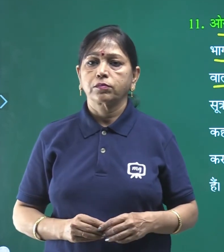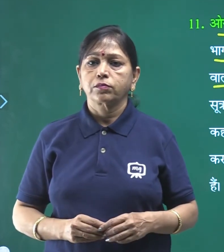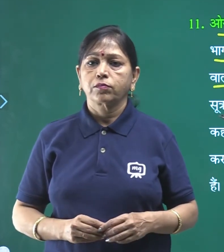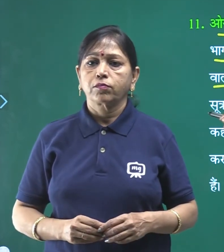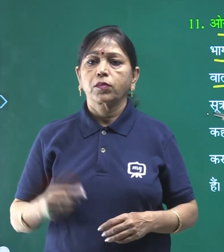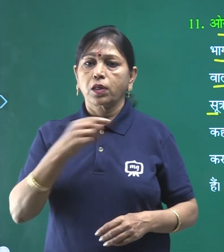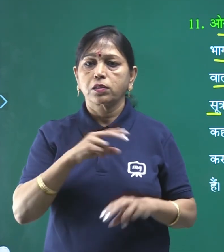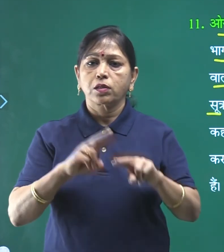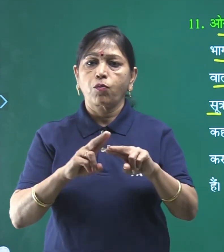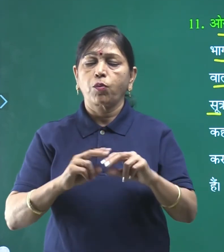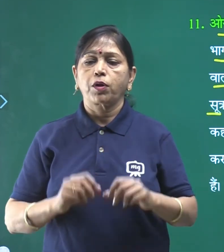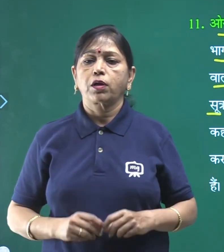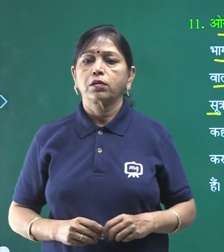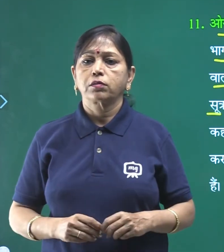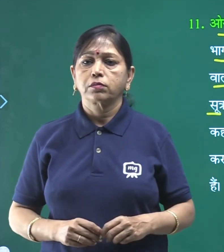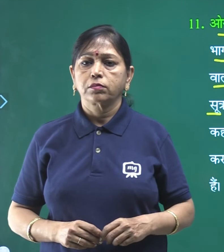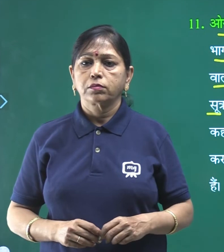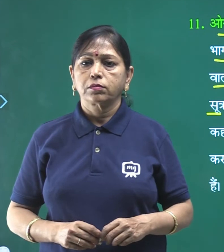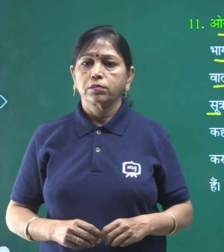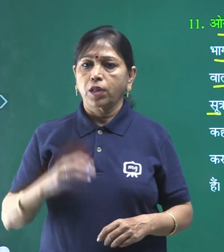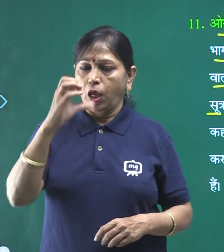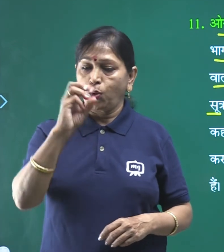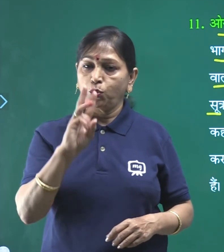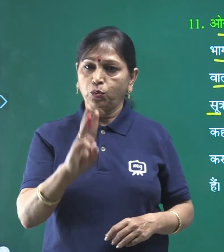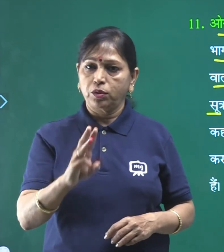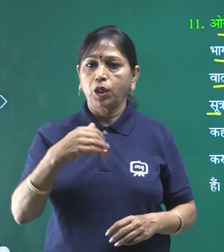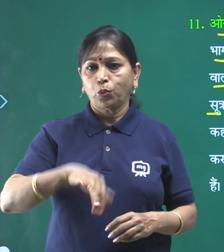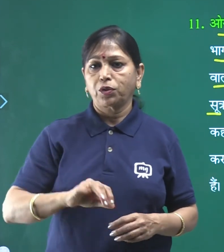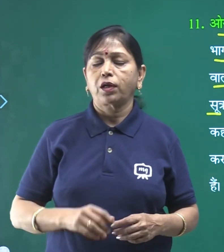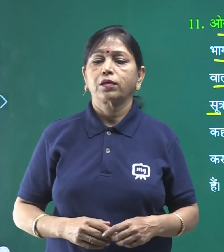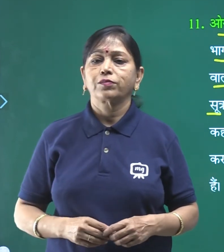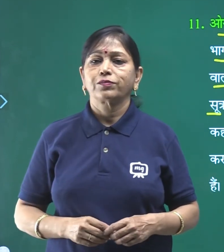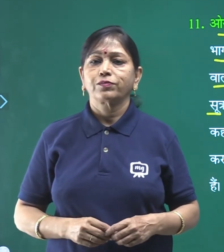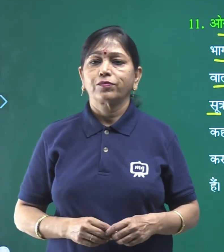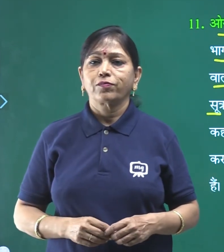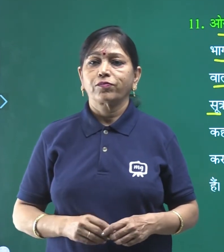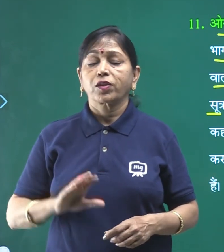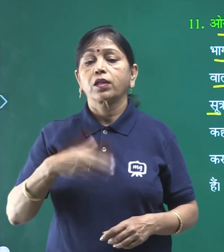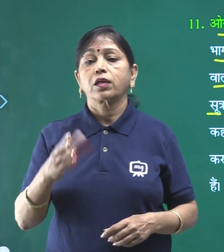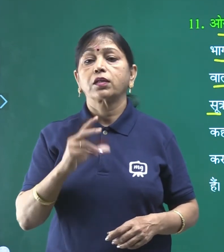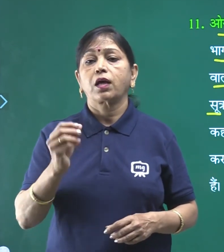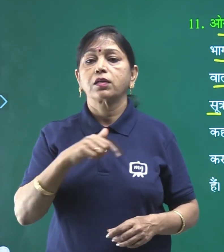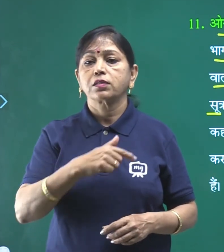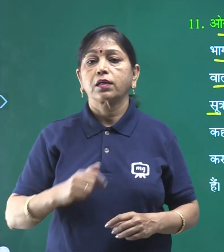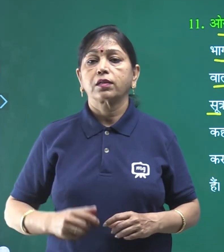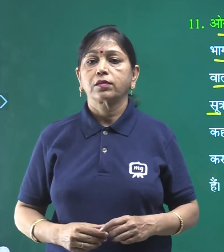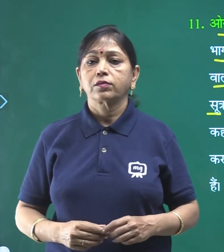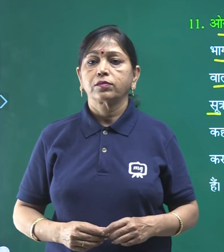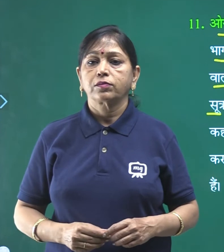है इसका सूत्र अवतरित होता है तथा इसे